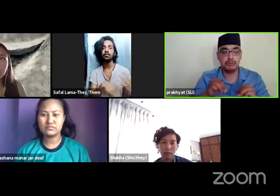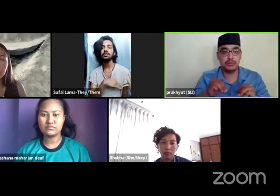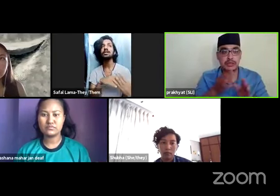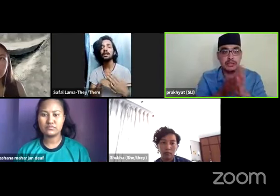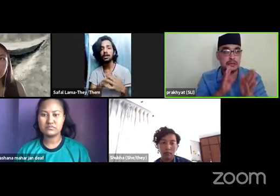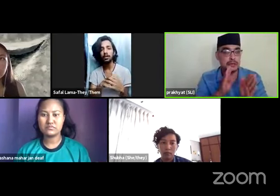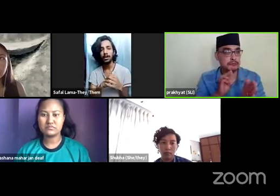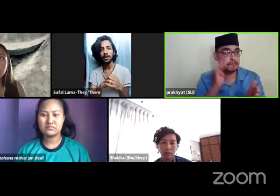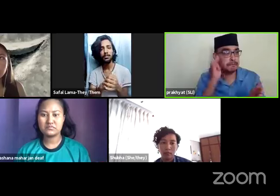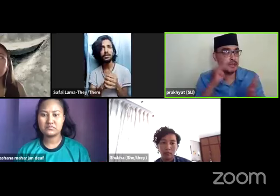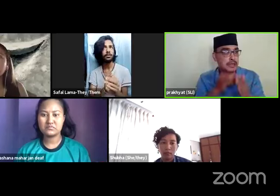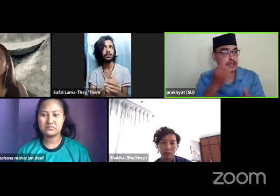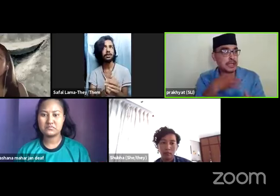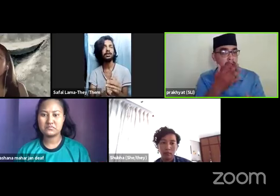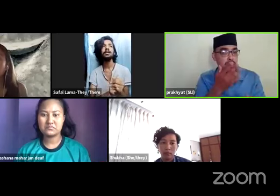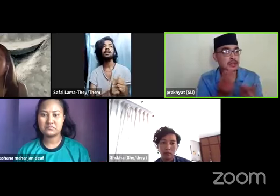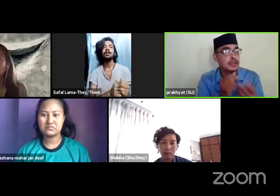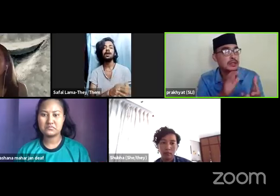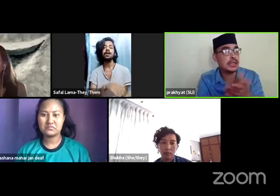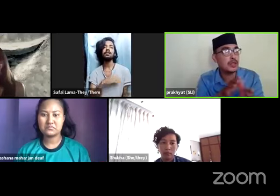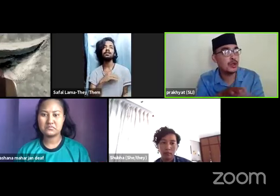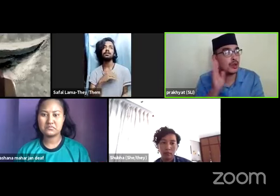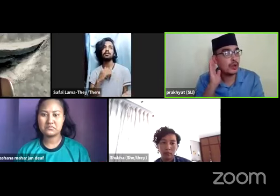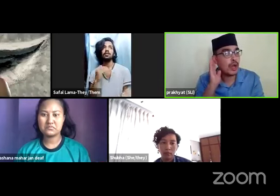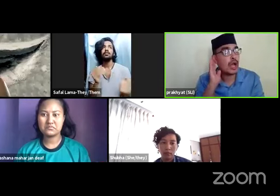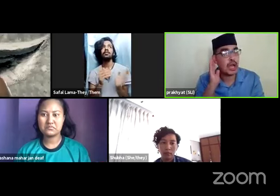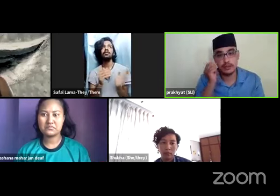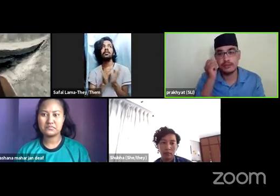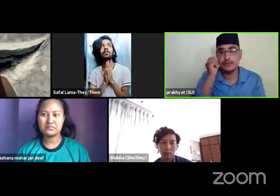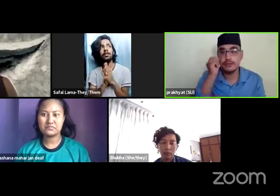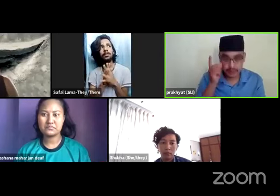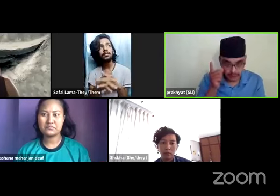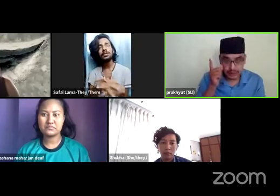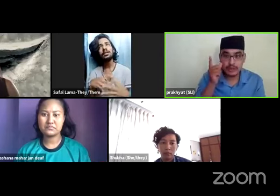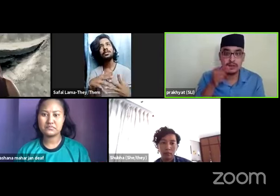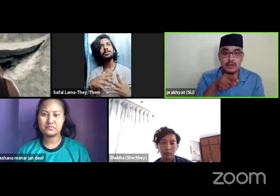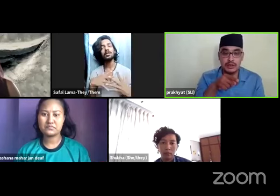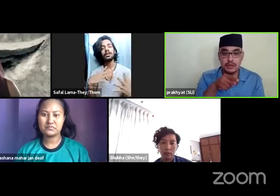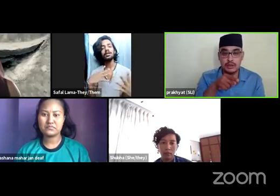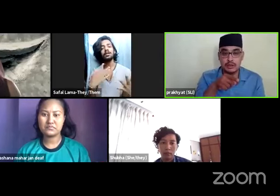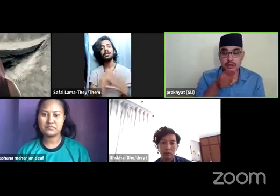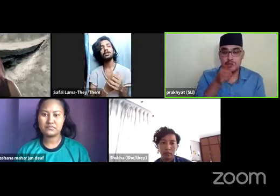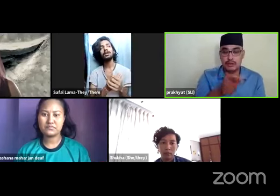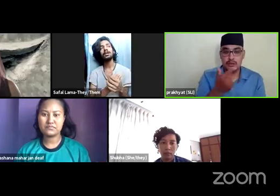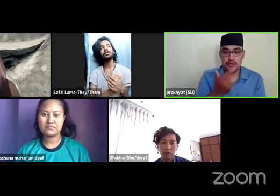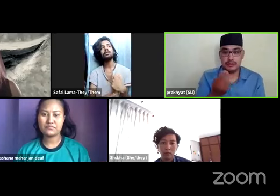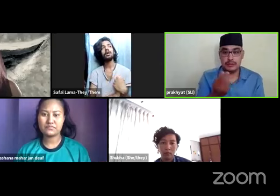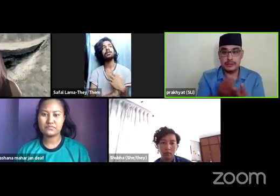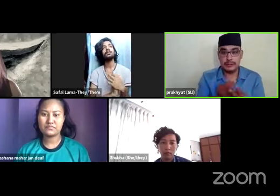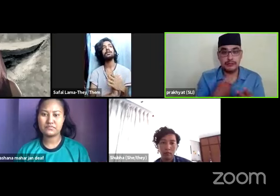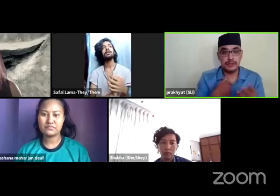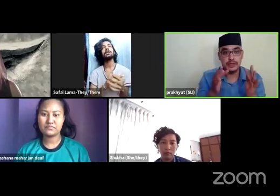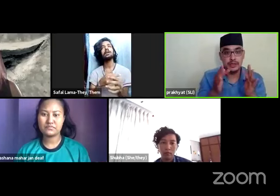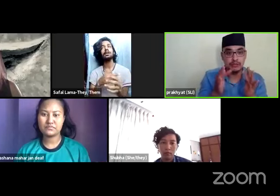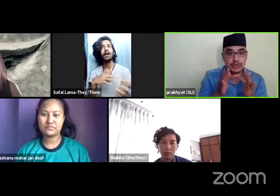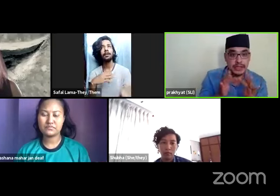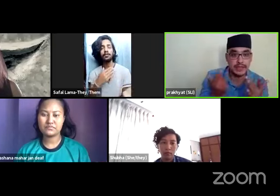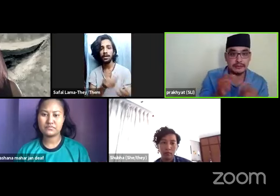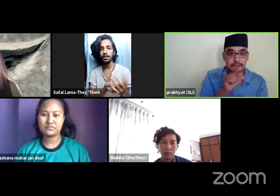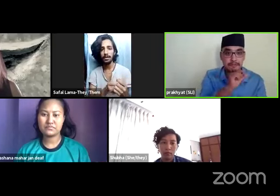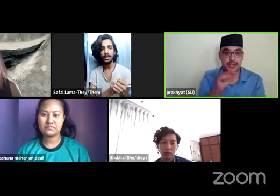त्यो हुन्छ मेरो साथीहरूबाट त बुझेको होइन. अनि फर पर्सनल लाइक इन्टरनेटको कुरा गर्दाखेरि